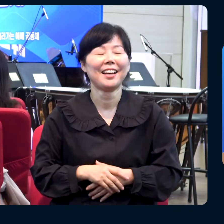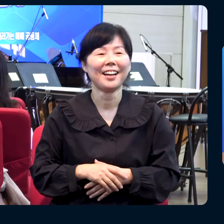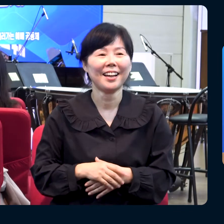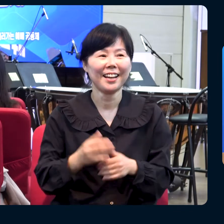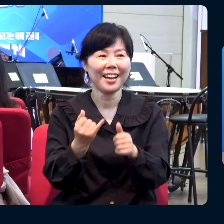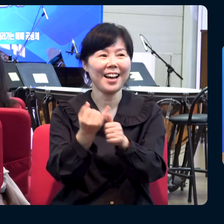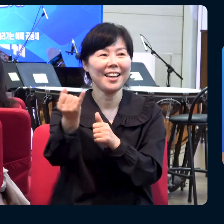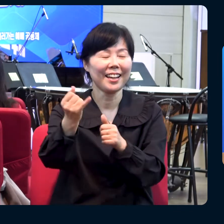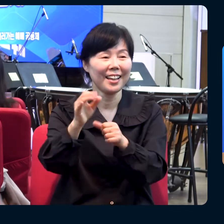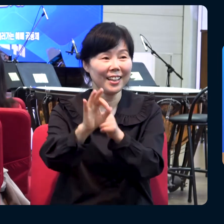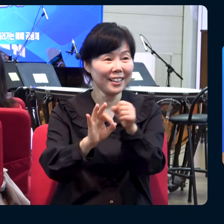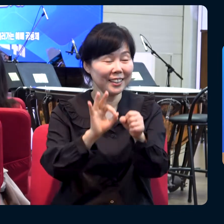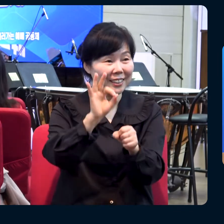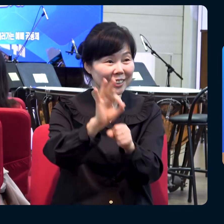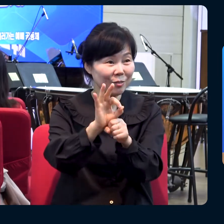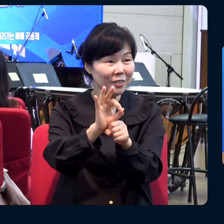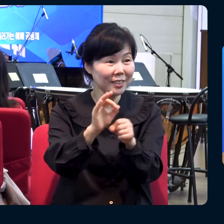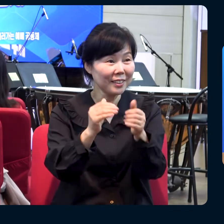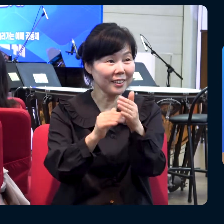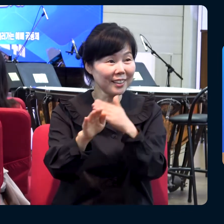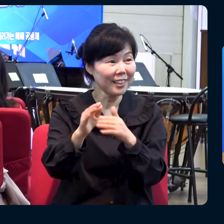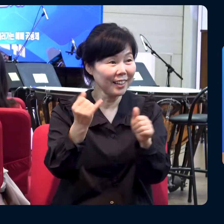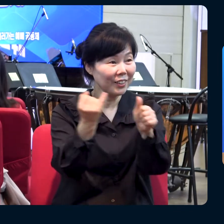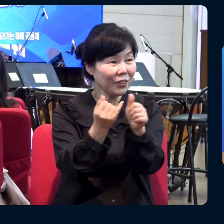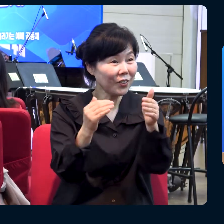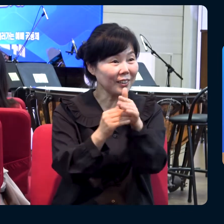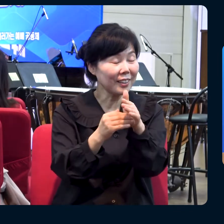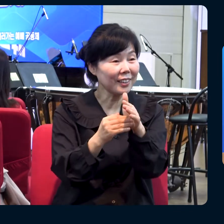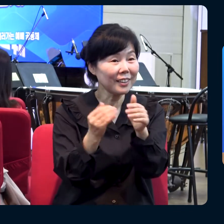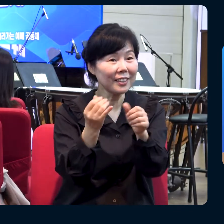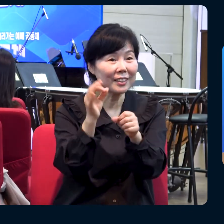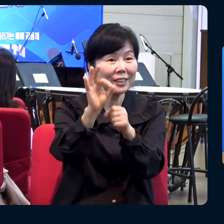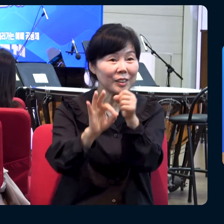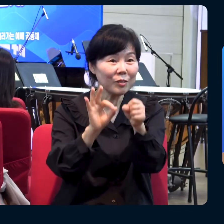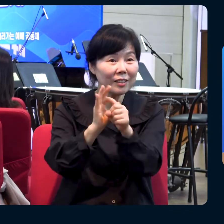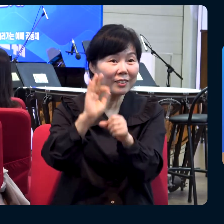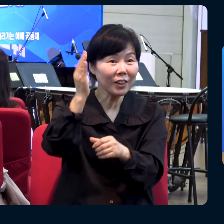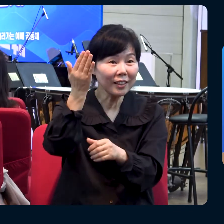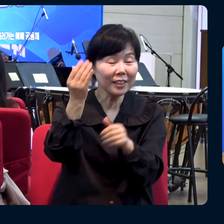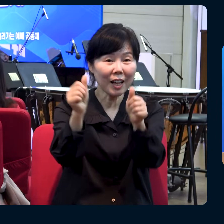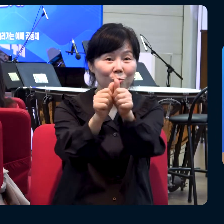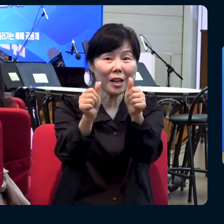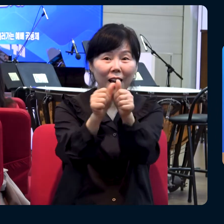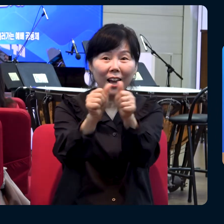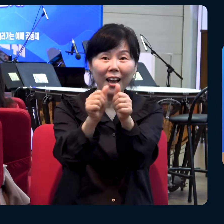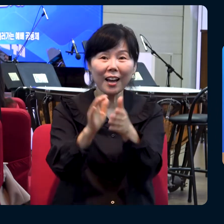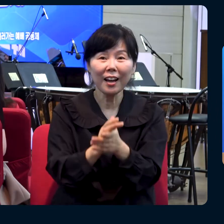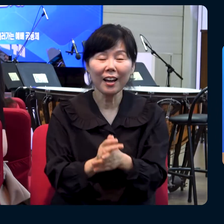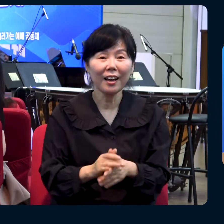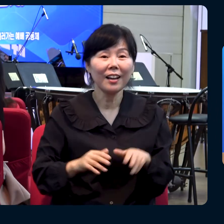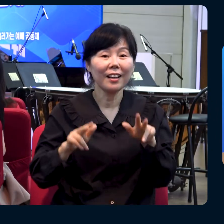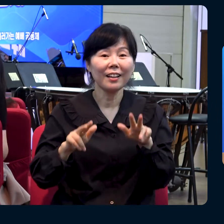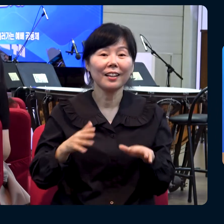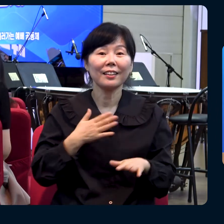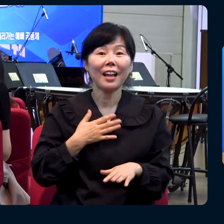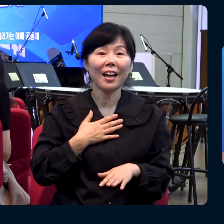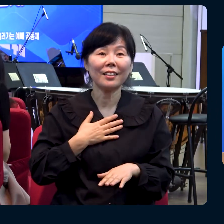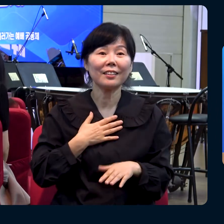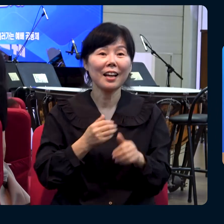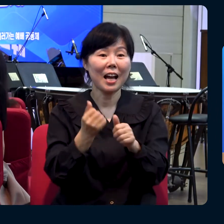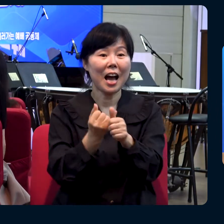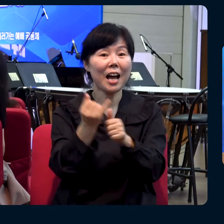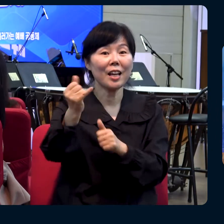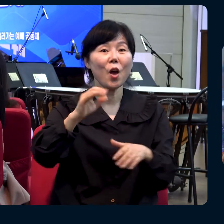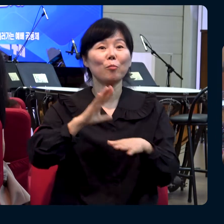아내가 옆에 있다고 이상하게 손 들지 말고 정직하게 주 앞에 솔직하게 나는 아내가 무섭다 손 들어봐요.